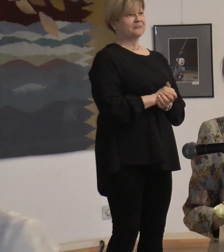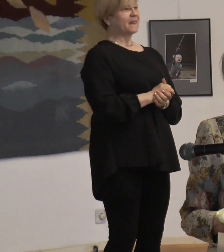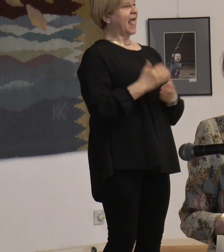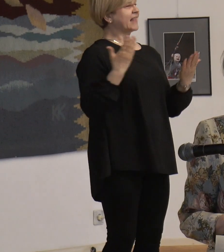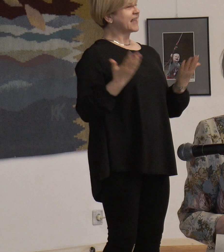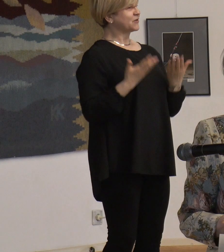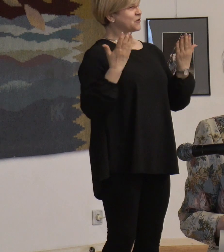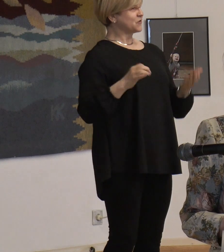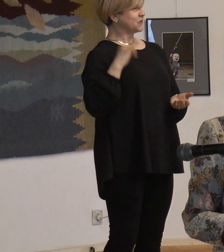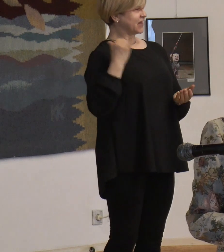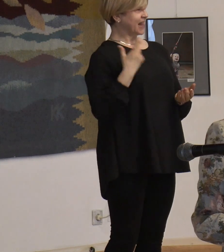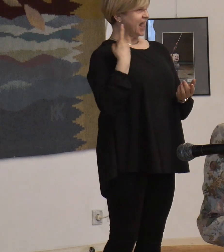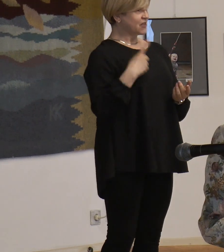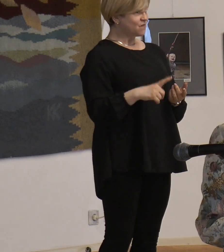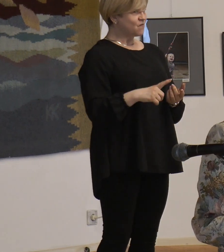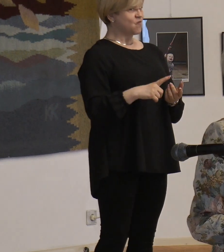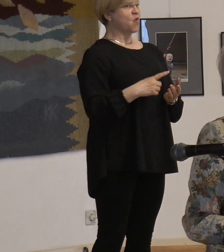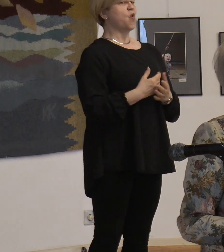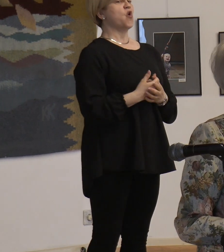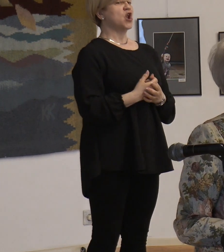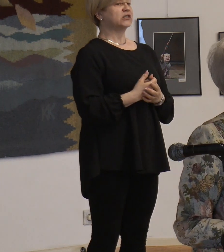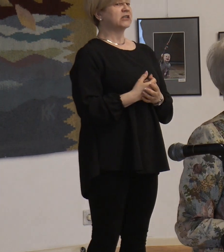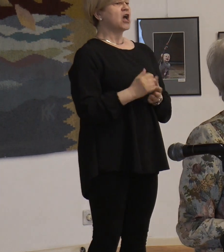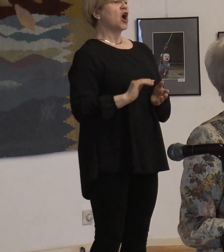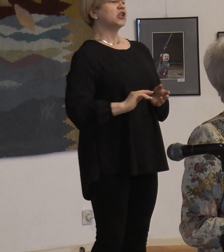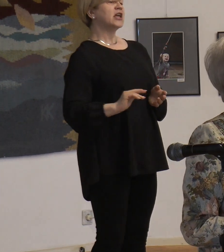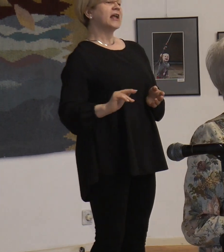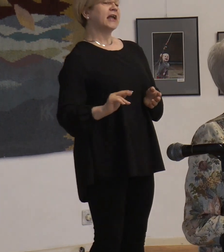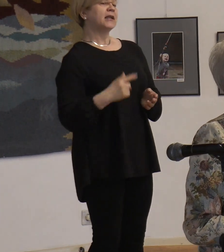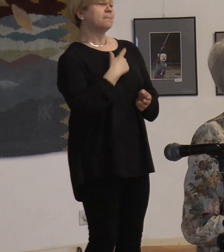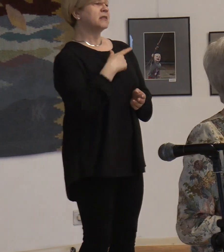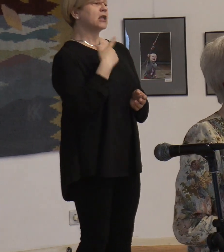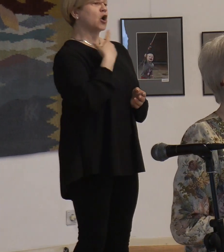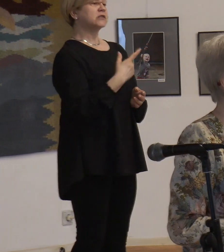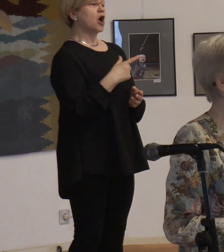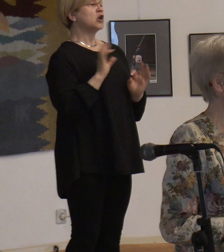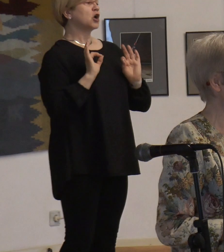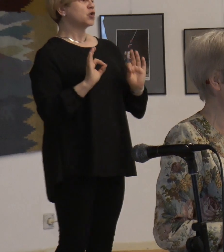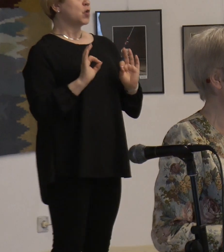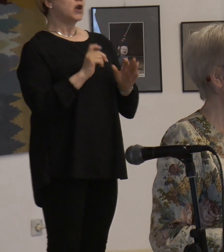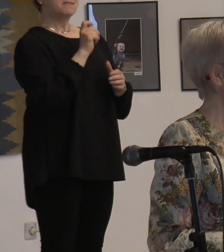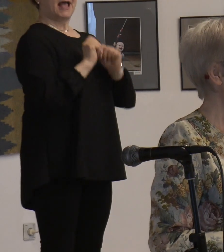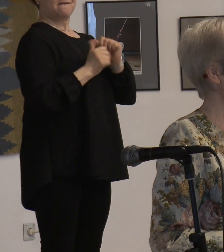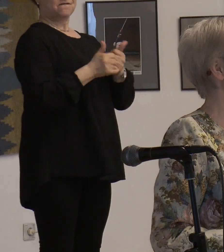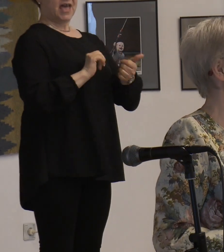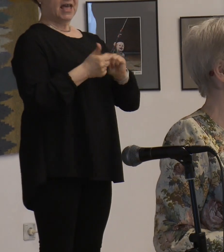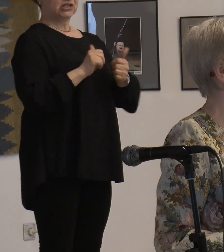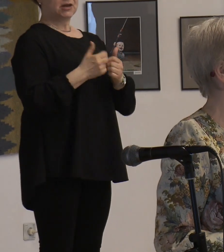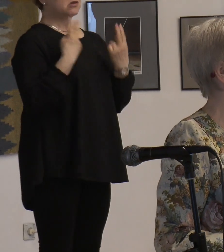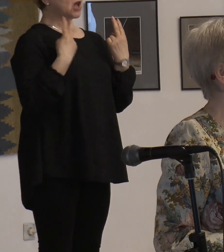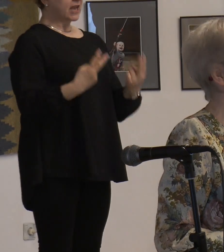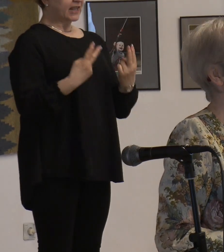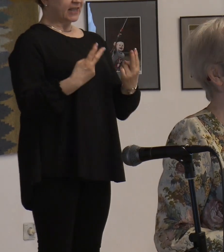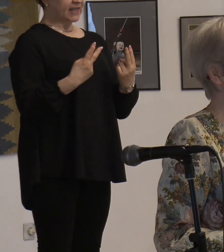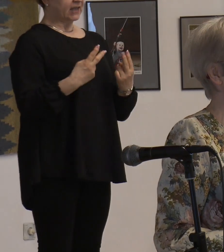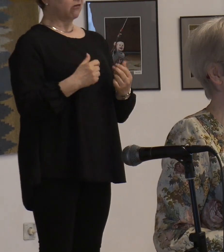Ez egy könnyed délelőtt volt egyébként. Úgyhogy én a két gyerekeknek is mindig azt mondom, hogy az a jó, ha nem kell versenyezni, mert nem az a lényeg,